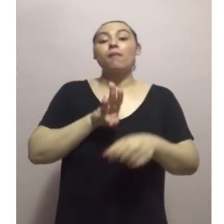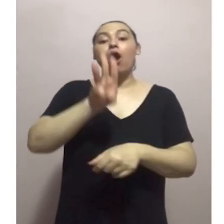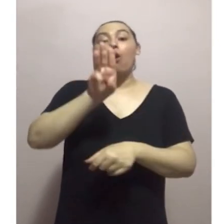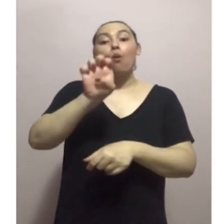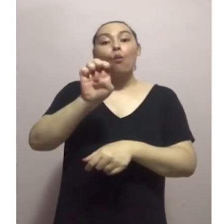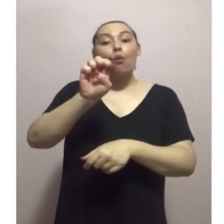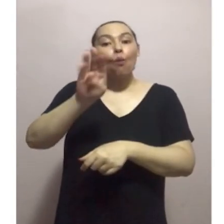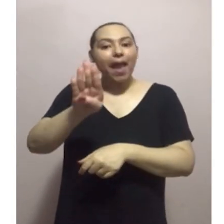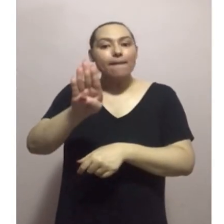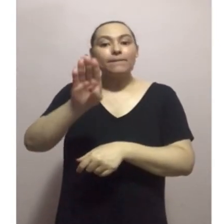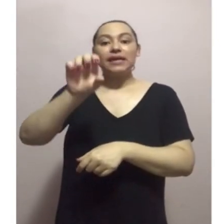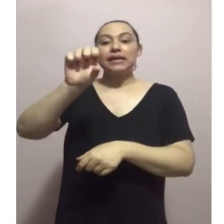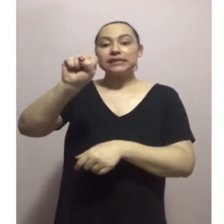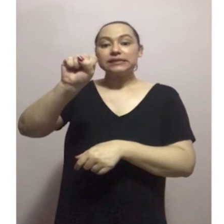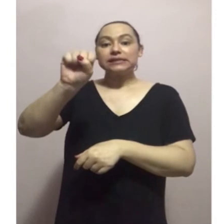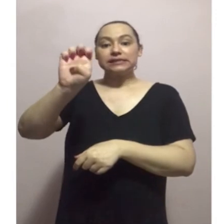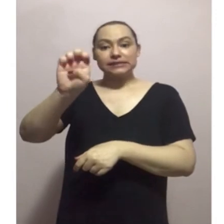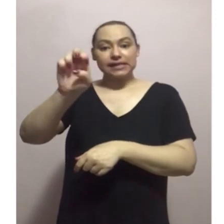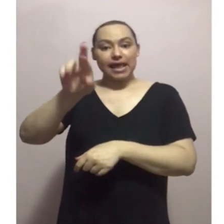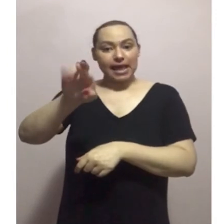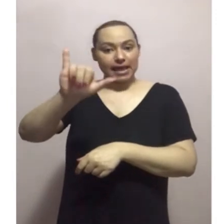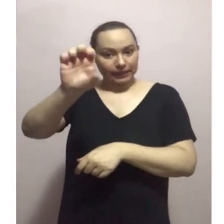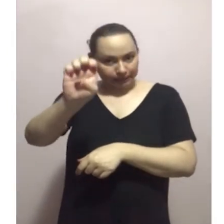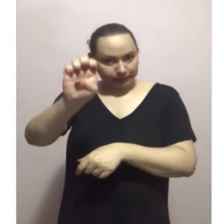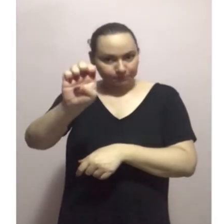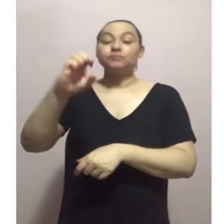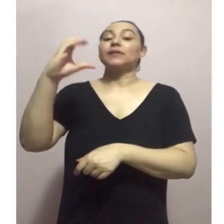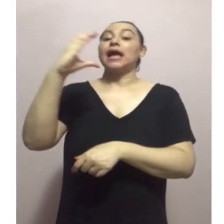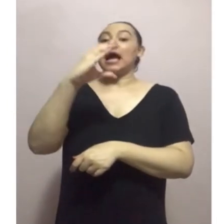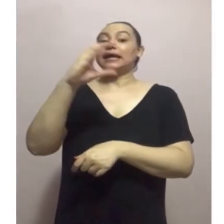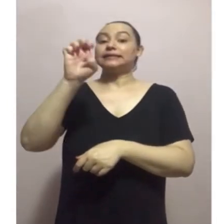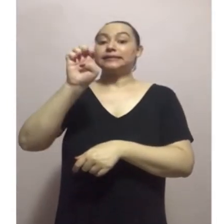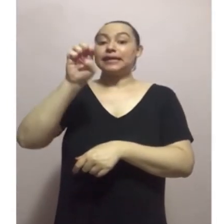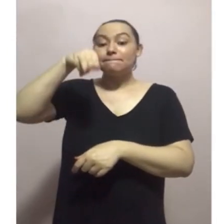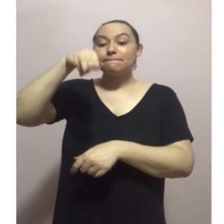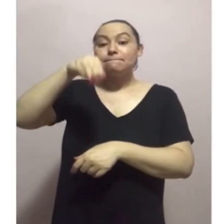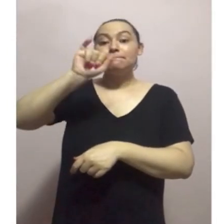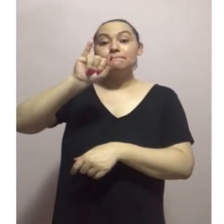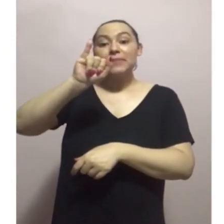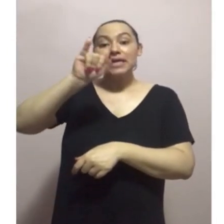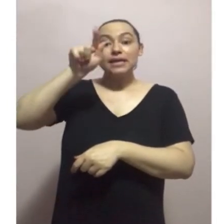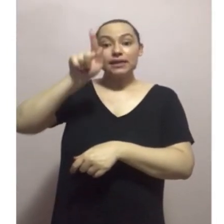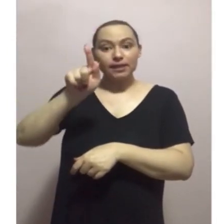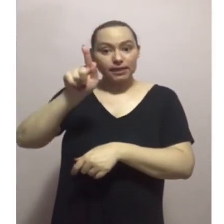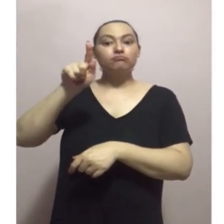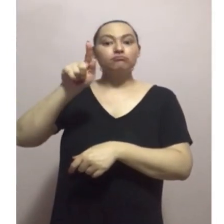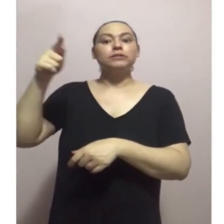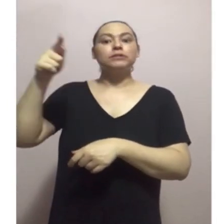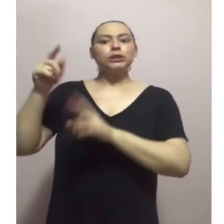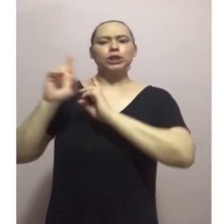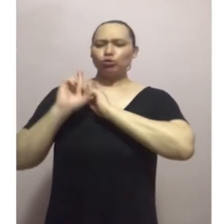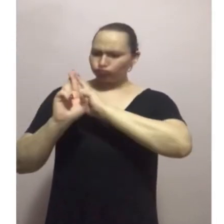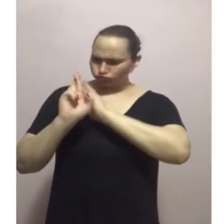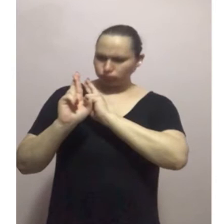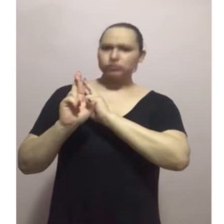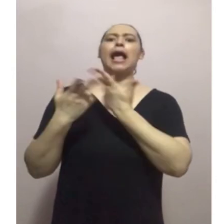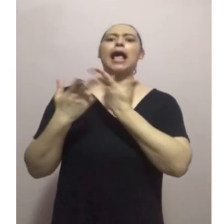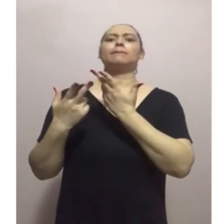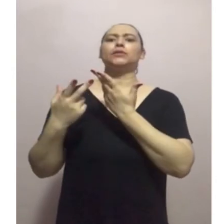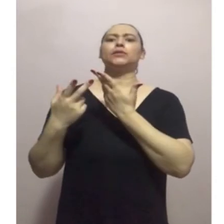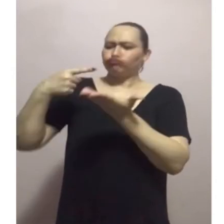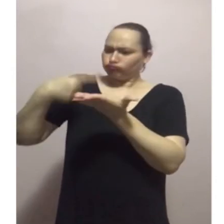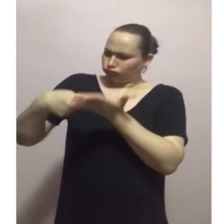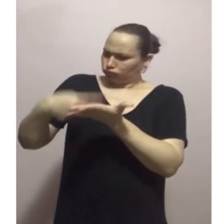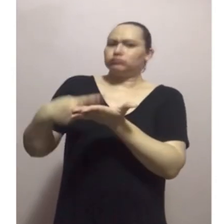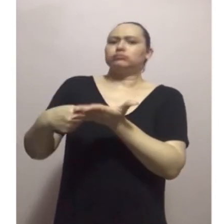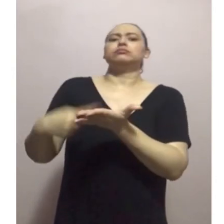websérie com os artistas confinados pelo Estado. A CEMIG tem um compromisso de ativar o interior de Minas, e logo a